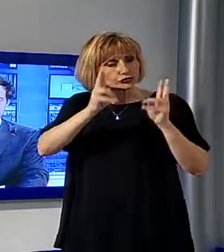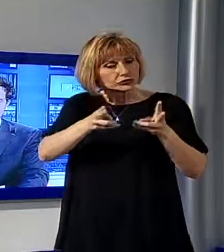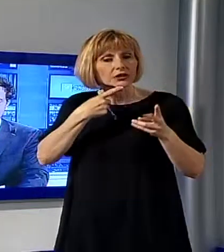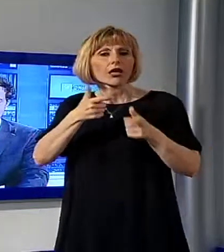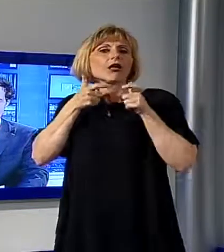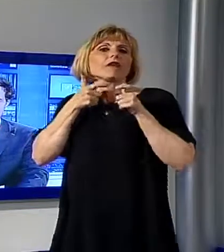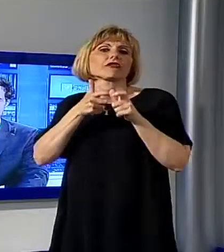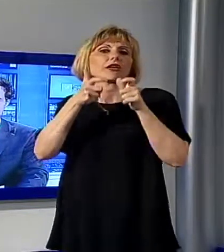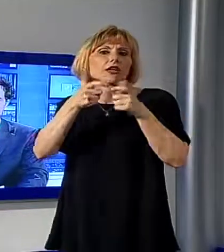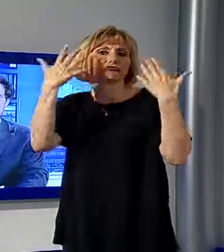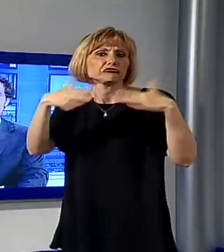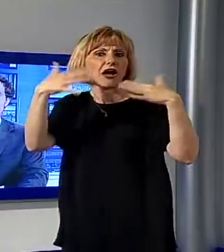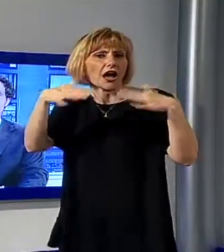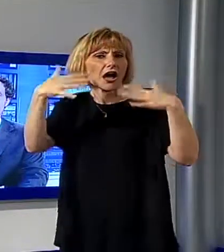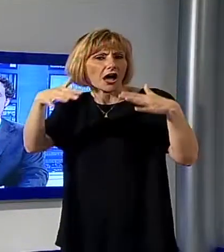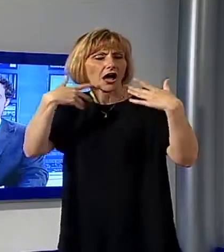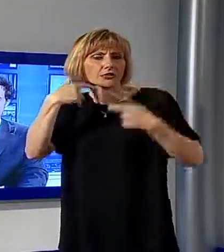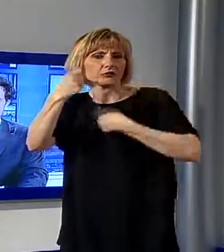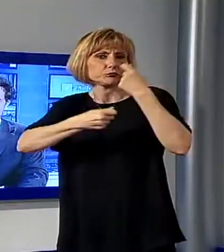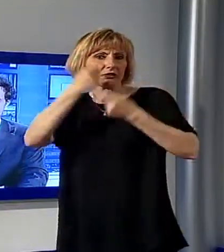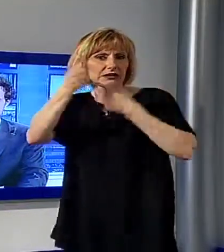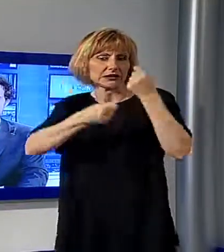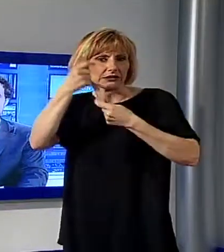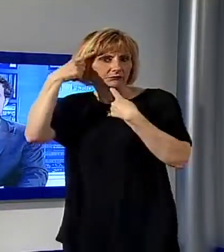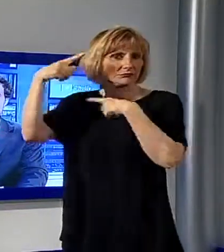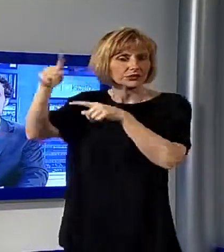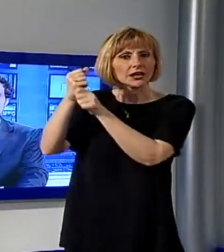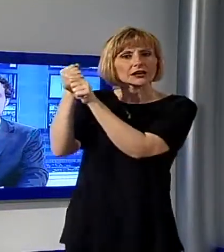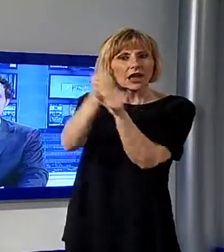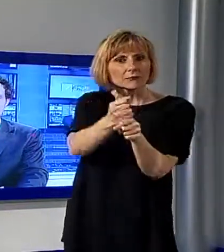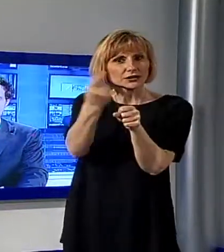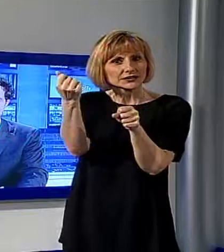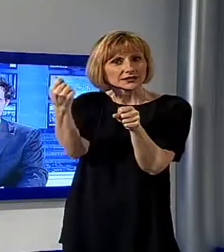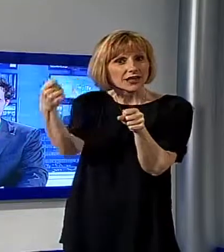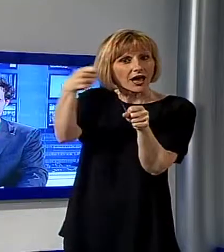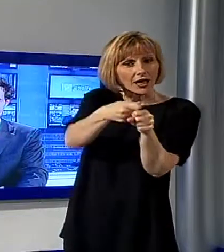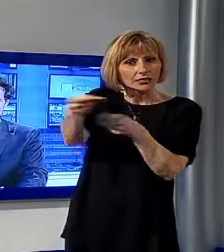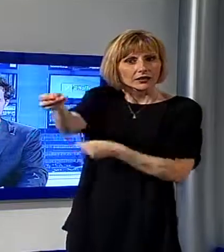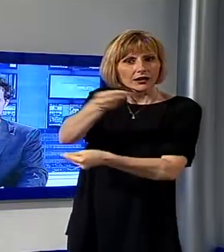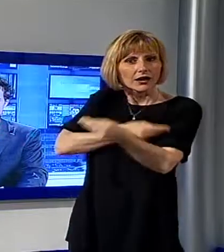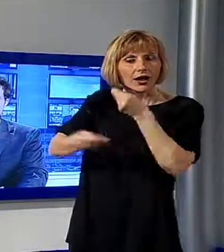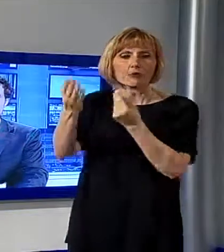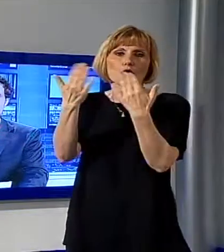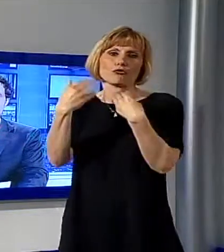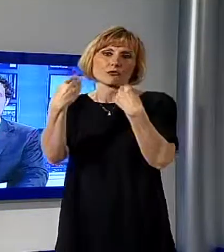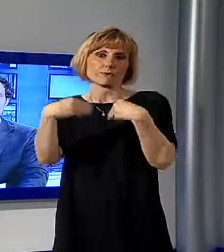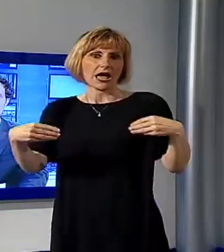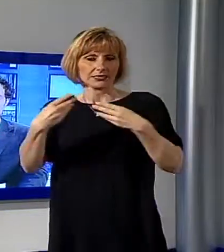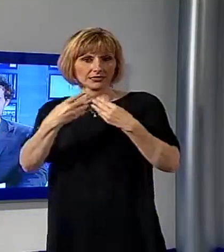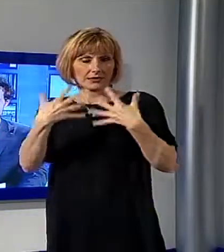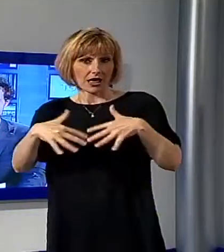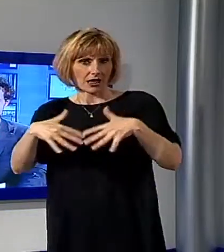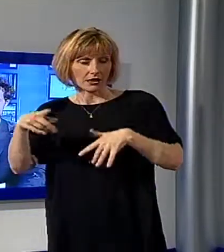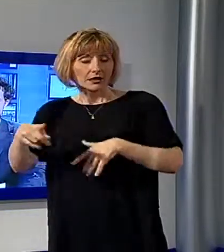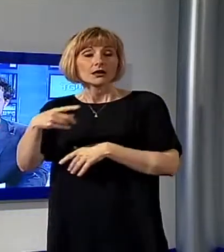a spese di alcuni rappresentanti di apparecchiature mediche che in cambio chiedevano l'acquisto dei loro prodotti. Nei giorni scorsi